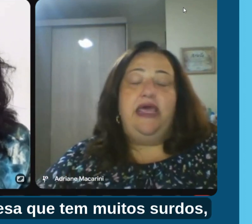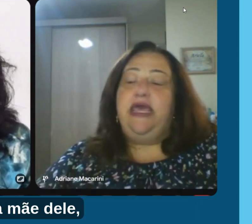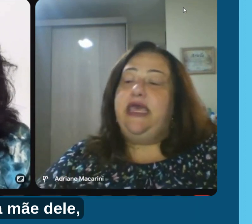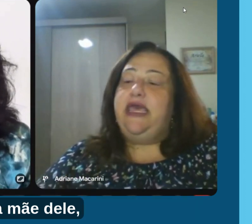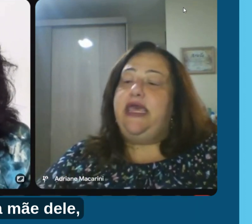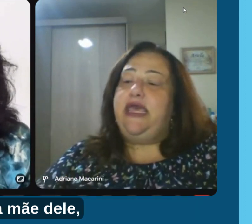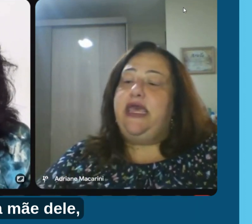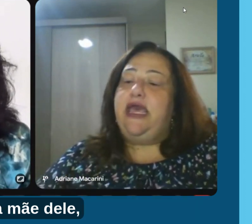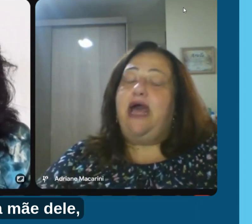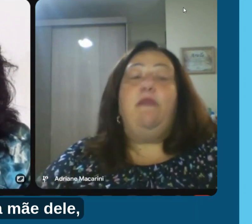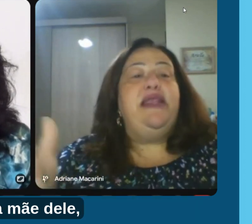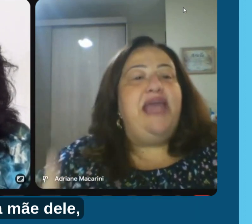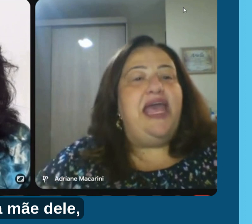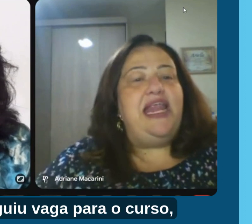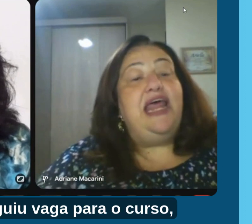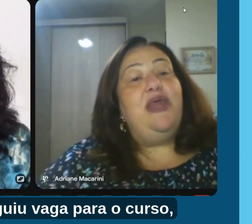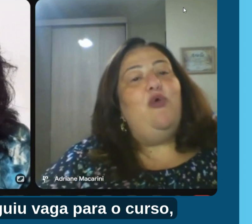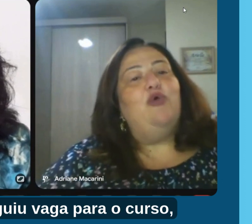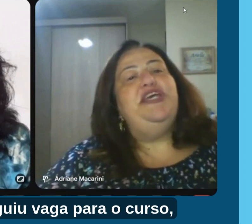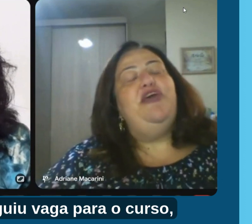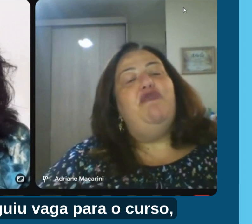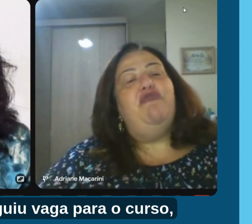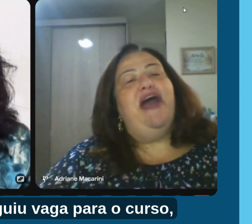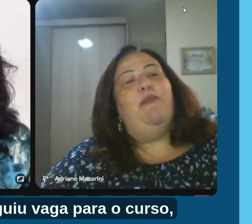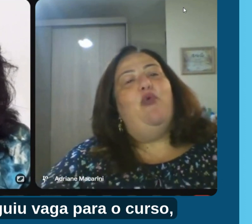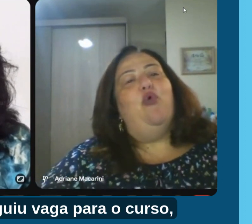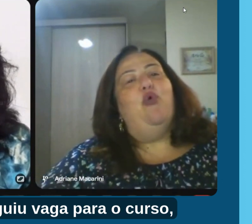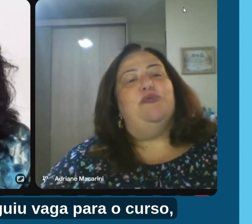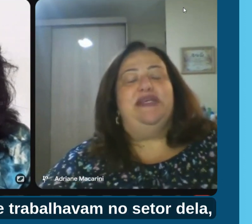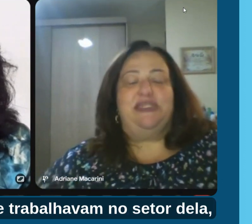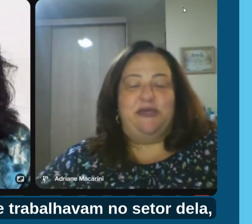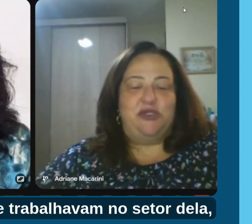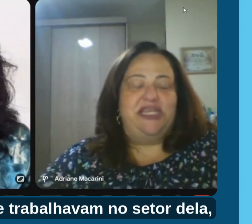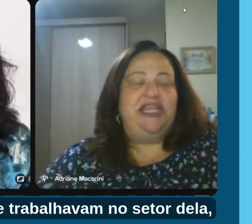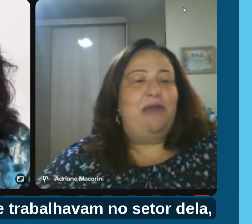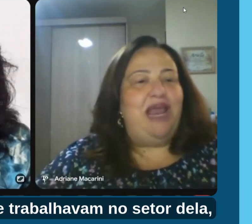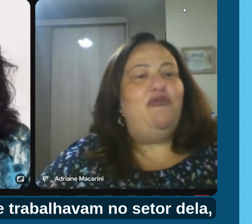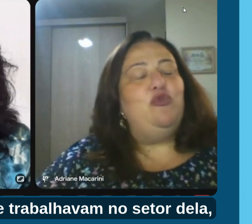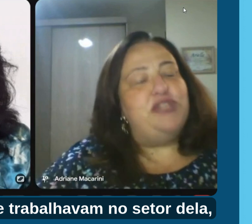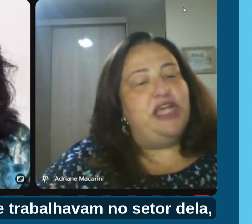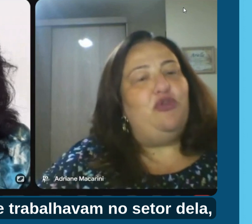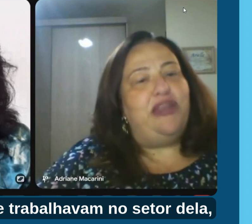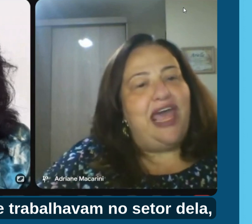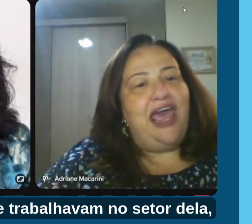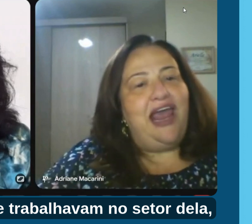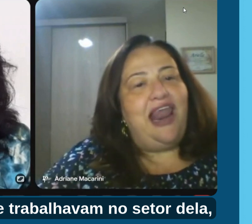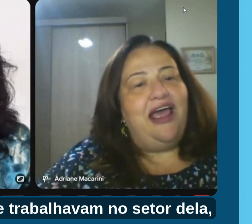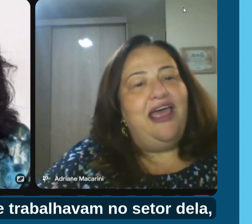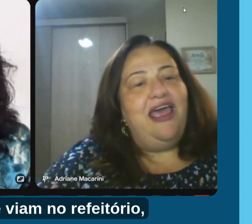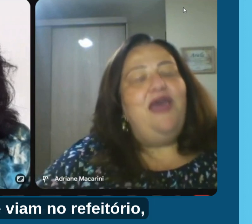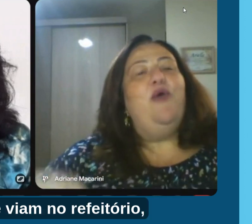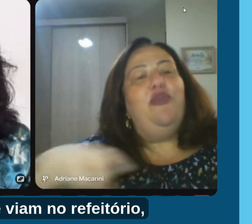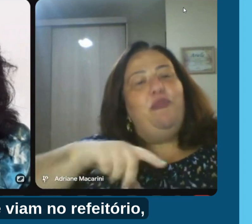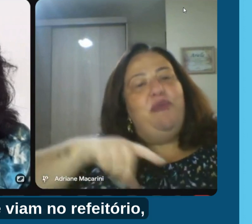Sim. E a mãe dele, ela não conseguiu vaga para o curso, mas as pessoas que trabalhavam no setor dela, quando me